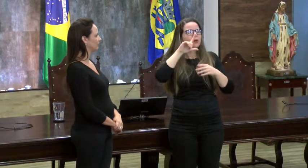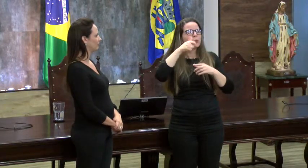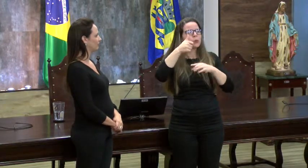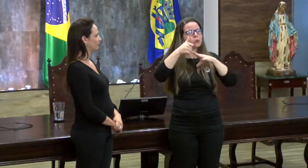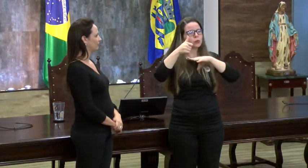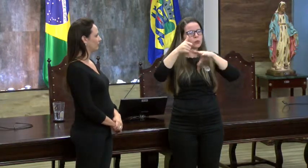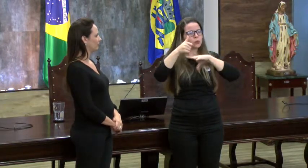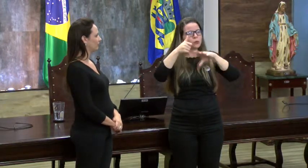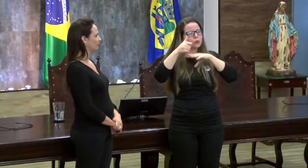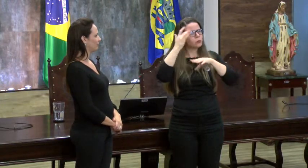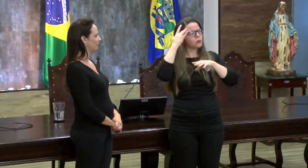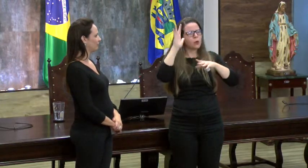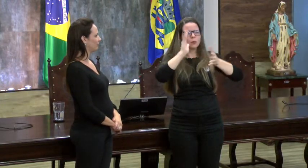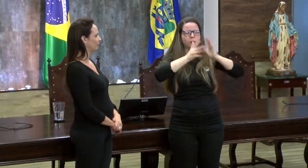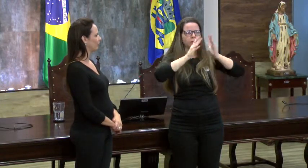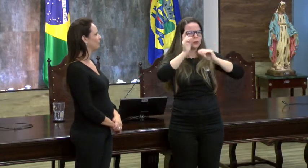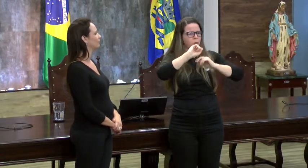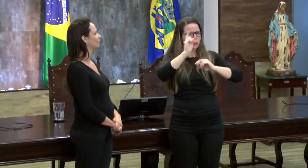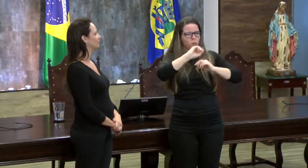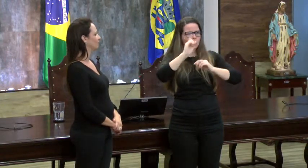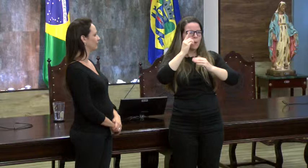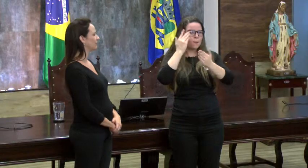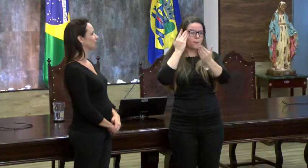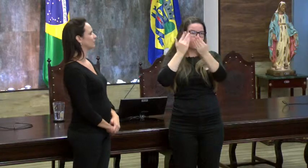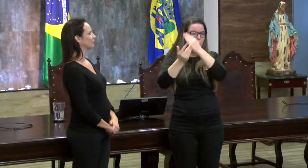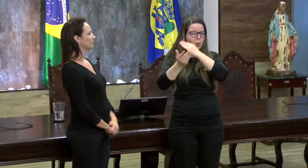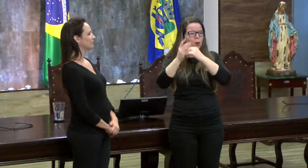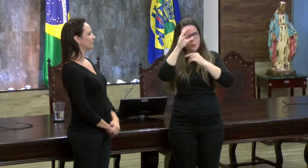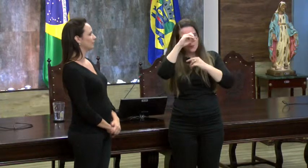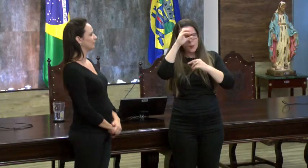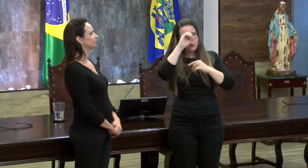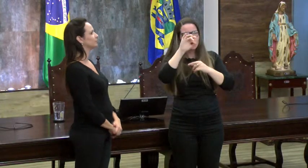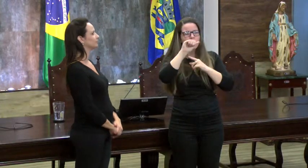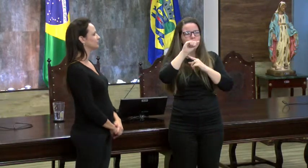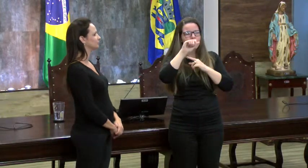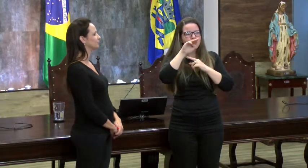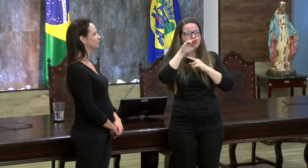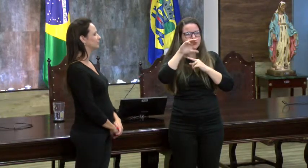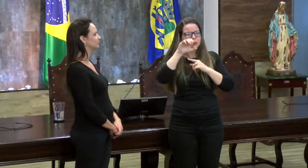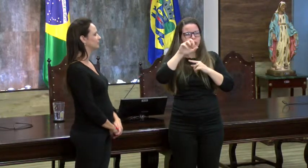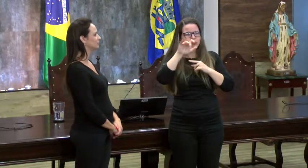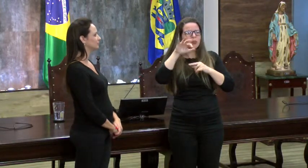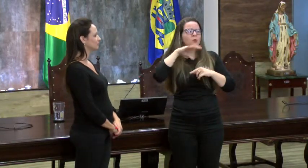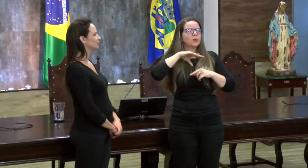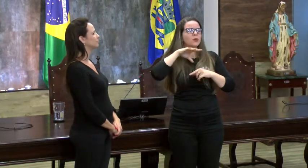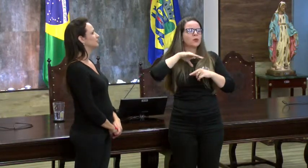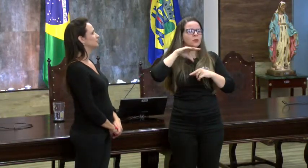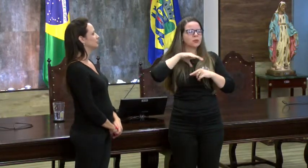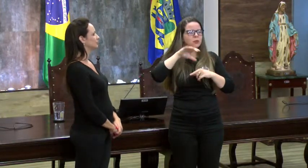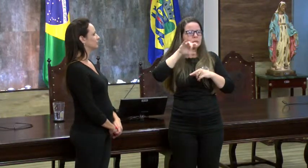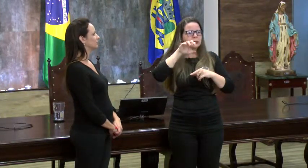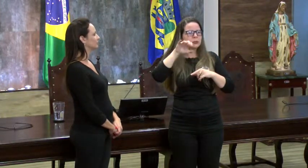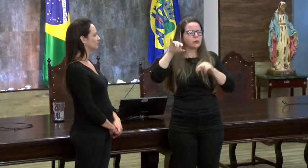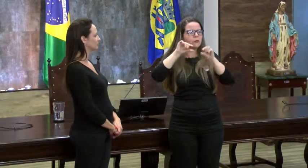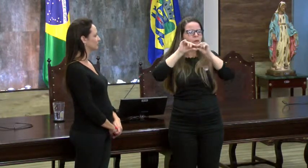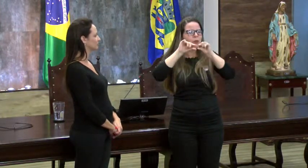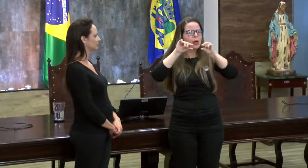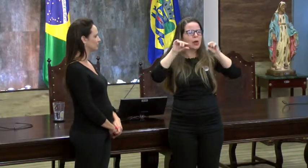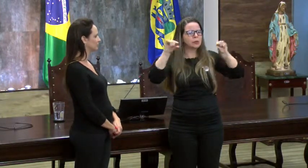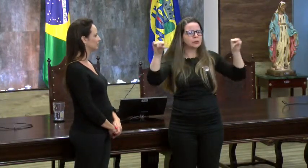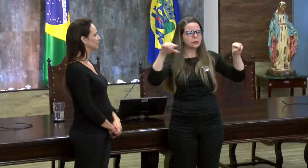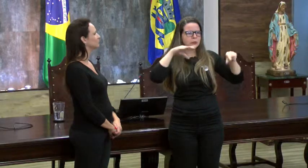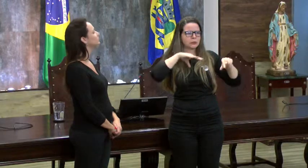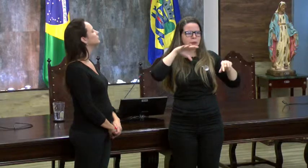não é Libras tátil, isso é a grafia, apenas uma forma de você registrar as letras na mão. Mas isso se a